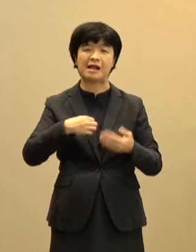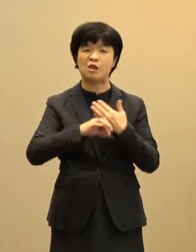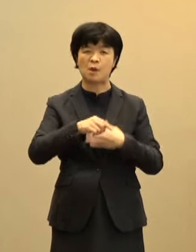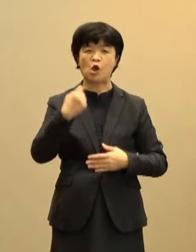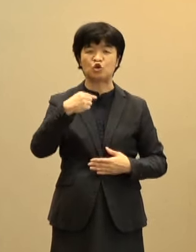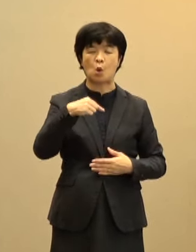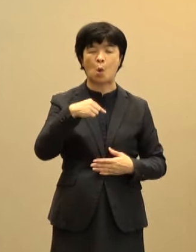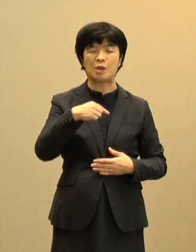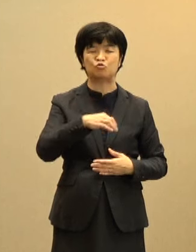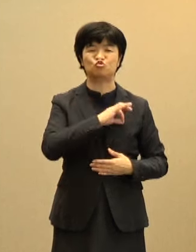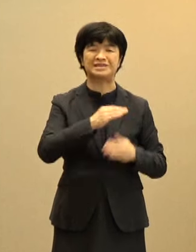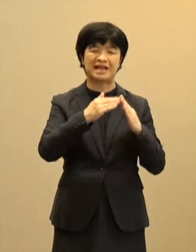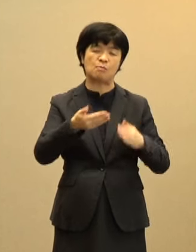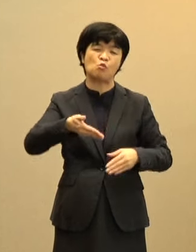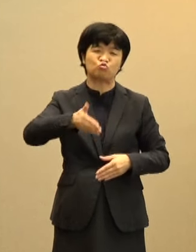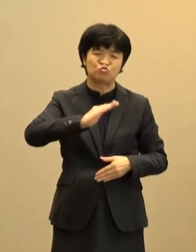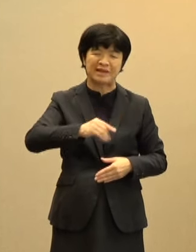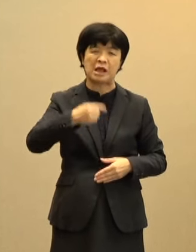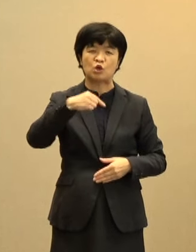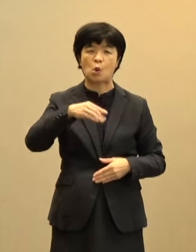との連携というのは重要だというふうに思います。